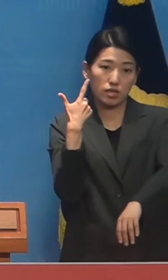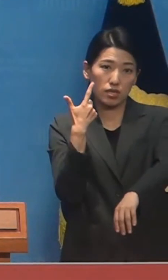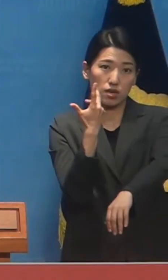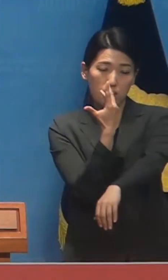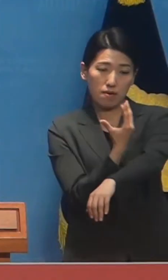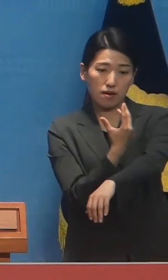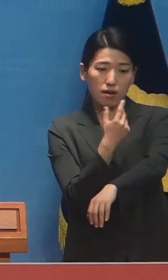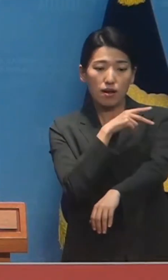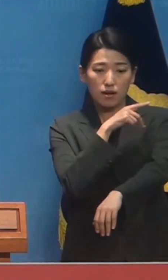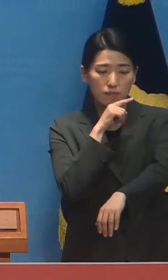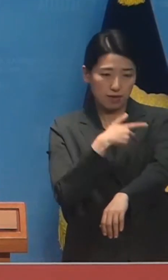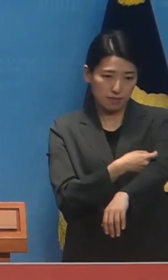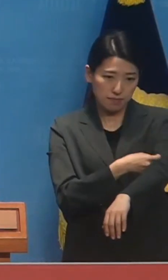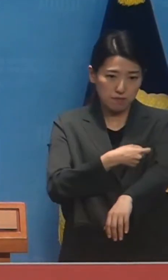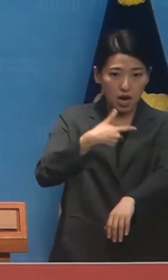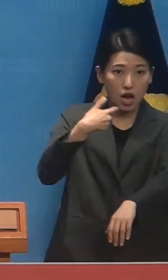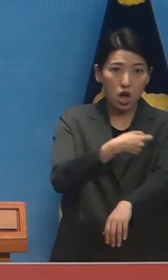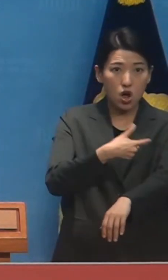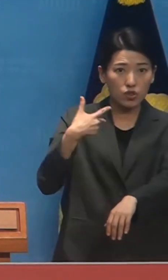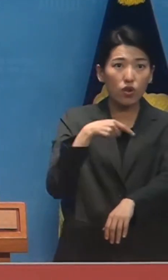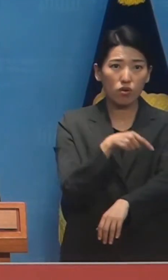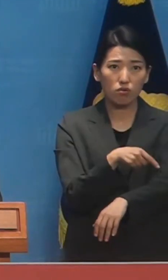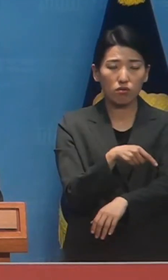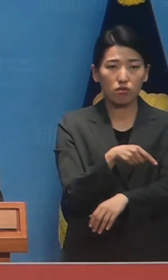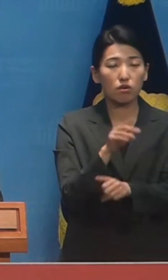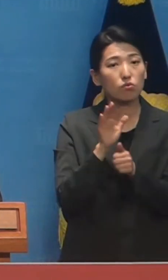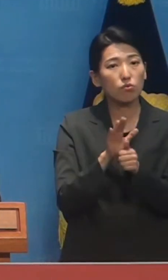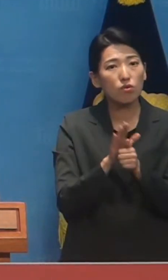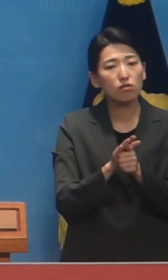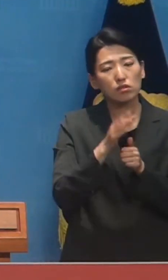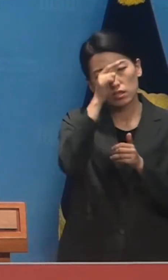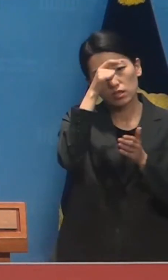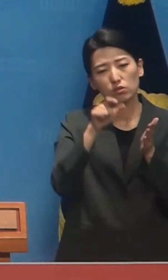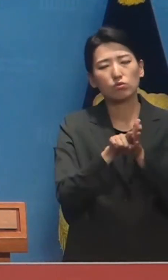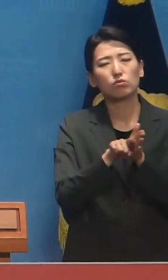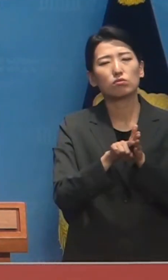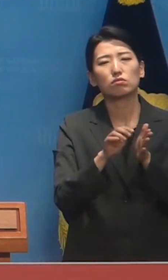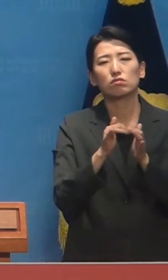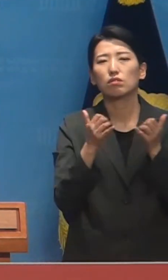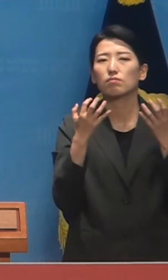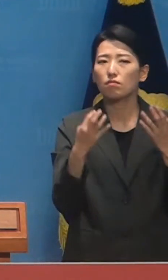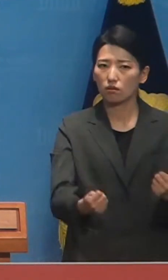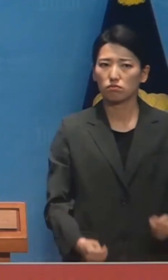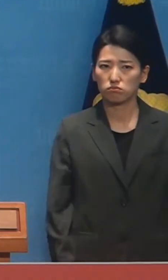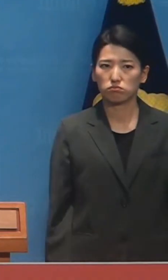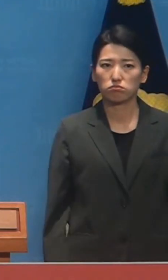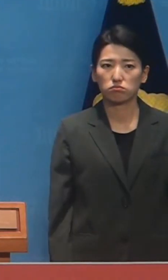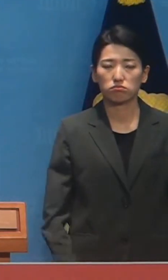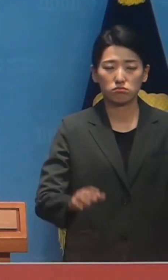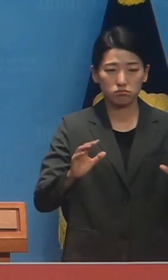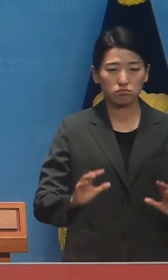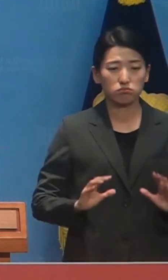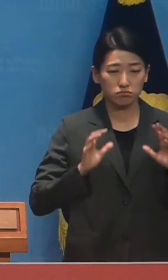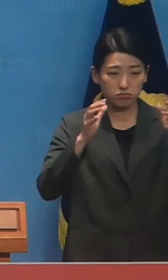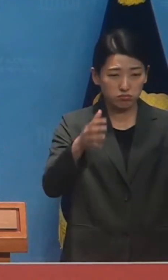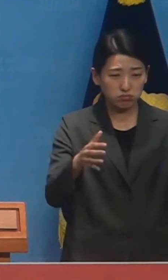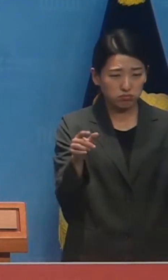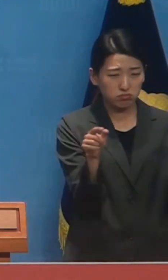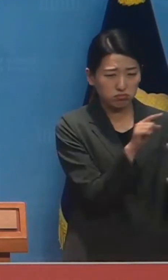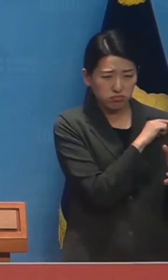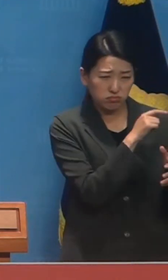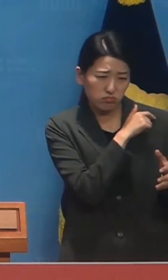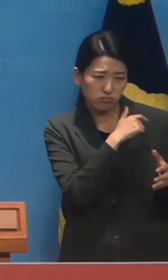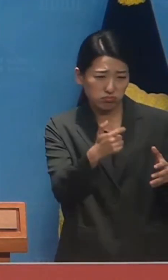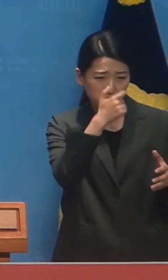많습니다. 뭐 이거 말고도 할 말이 많아요. 대한민국에서 제일 큰 교회 일뿐만 아니라 세계에서 제일 큰 교회가 여의도